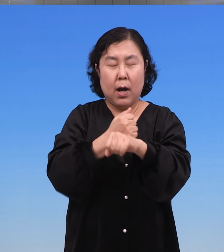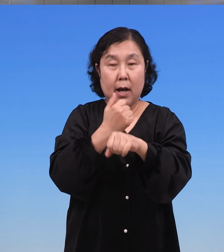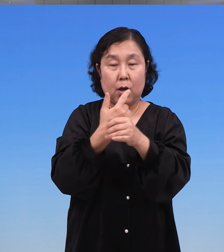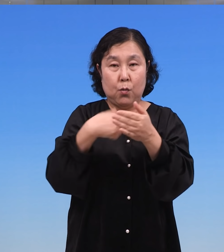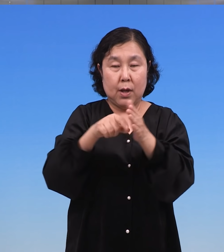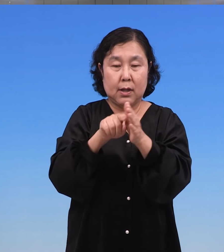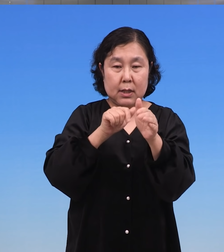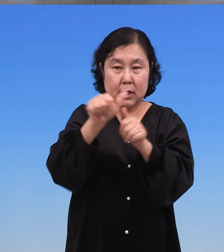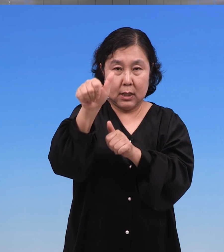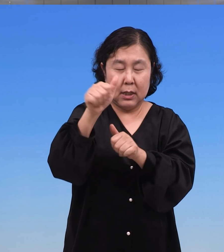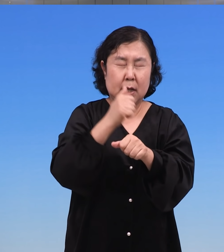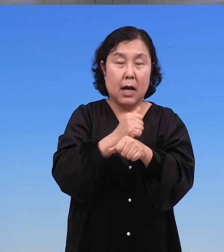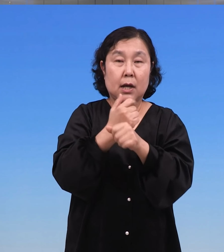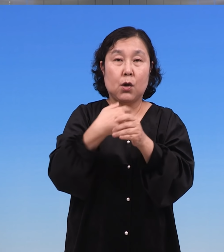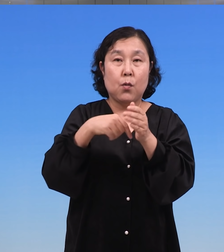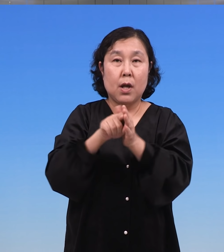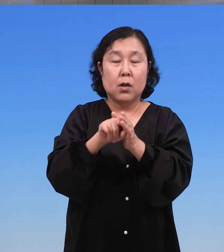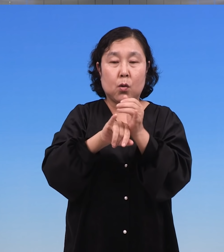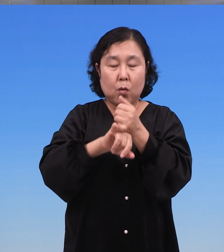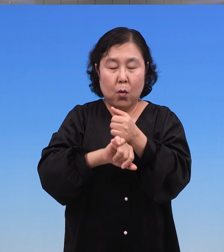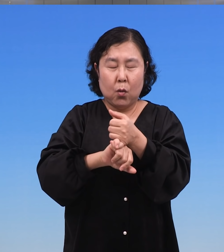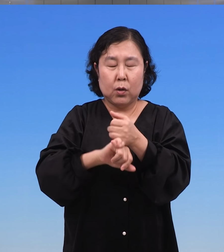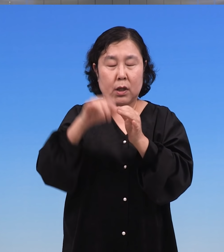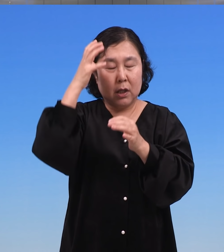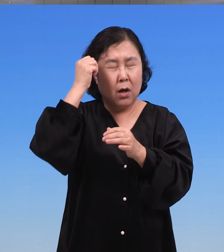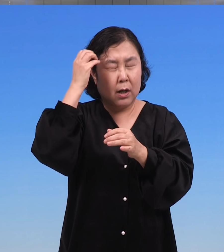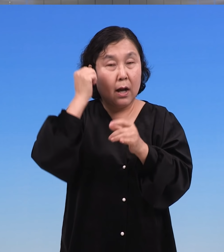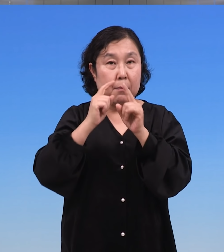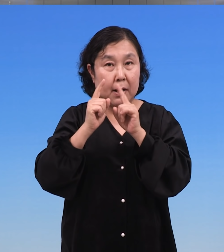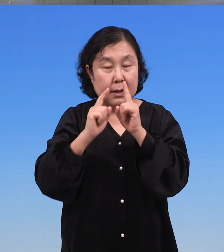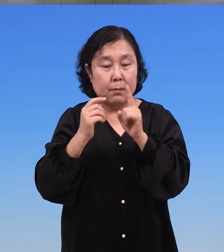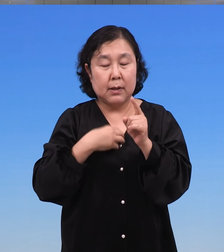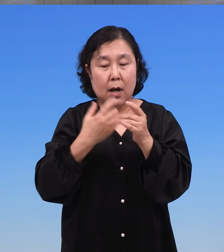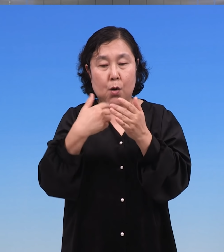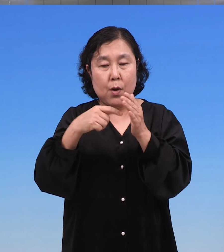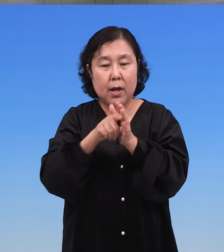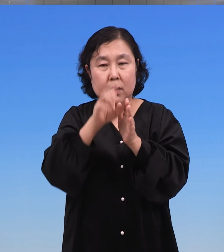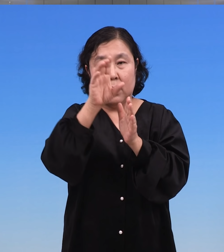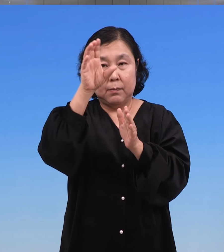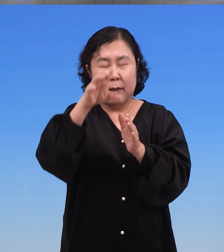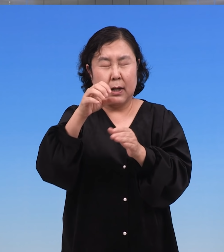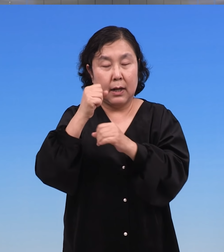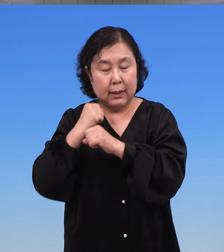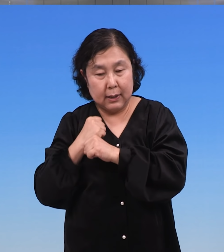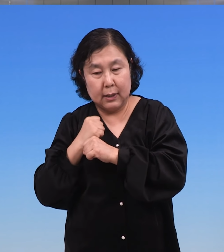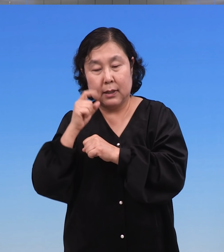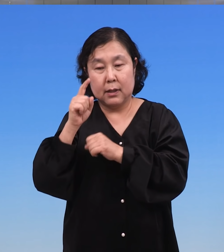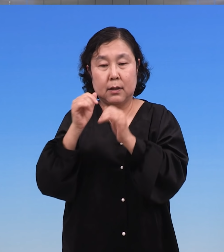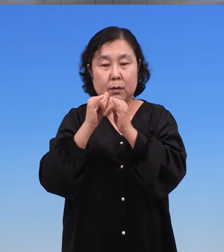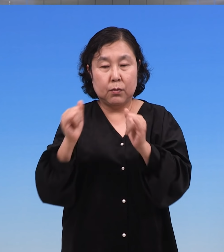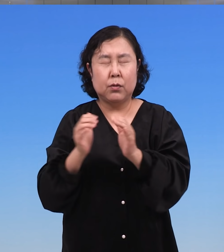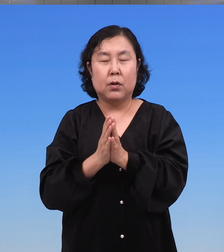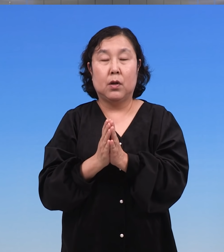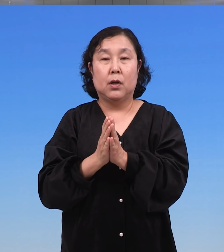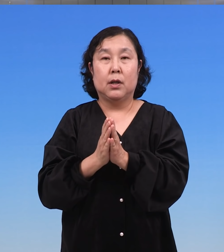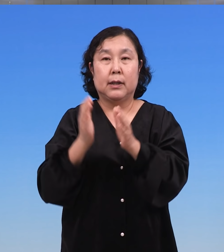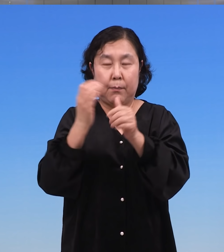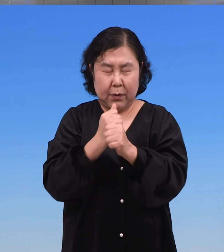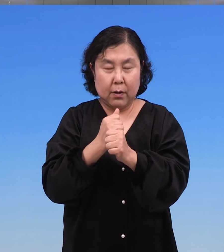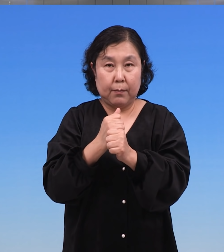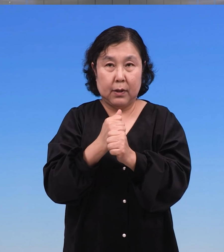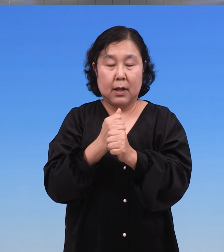성공하기 위하여, 승리하기 위하여 꼭 기억해야 되는 것, 날 위하여 십자가 지신 그분을 붙잡는 거예요.